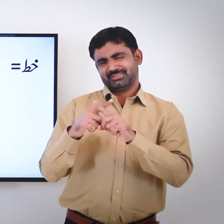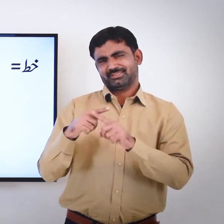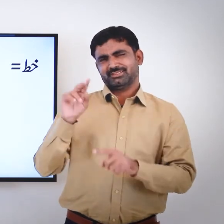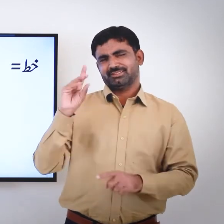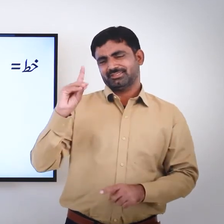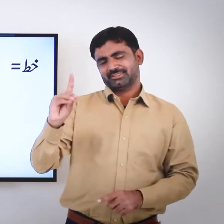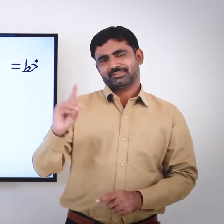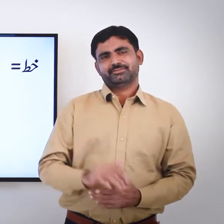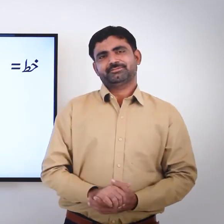یہ